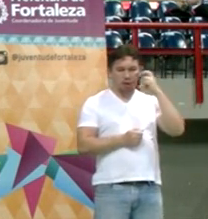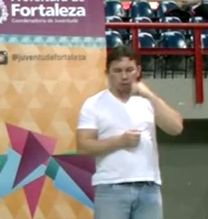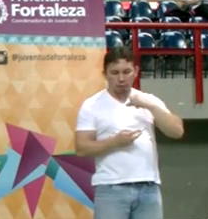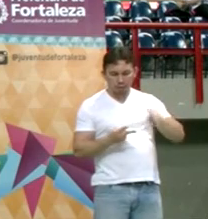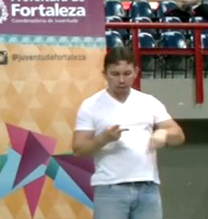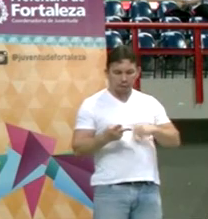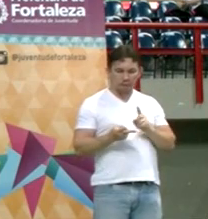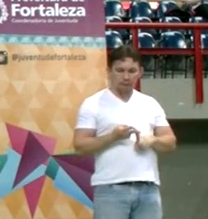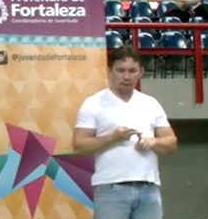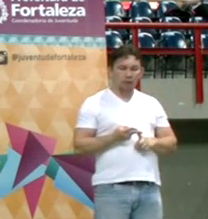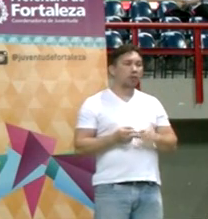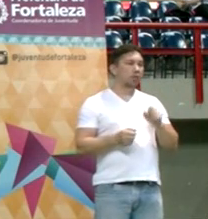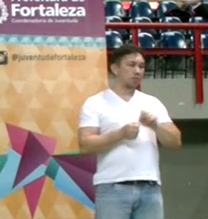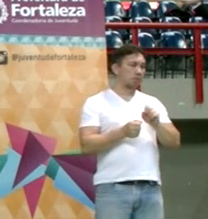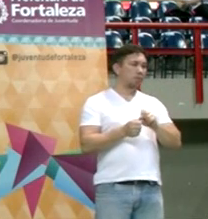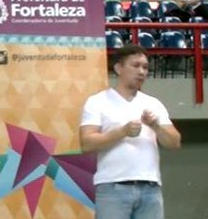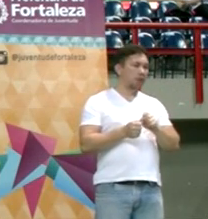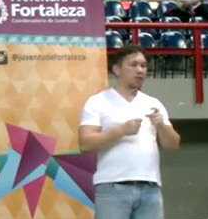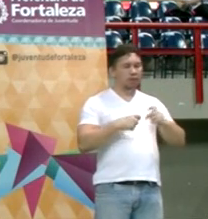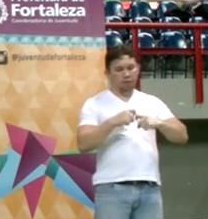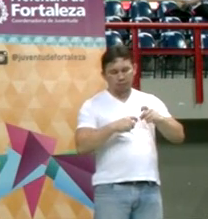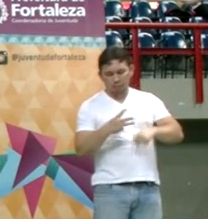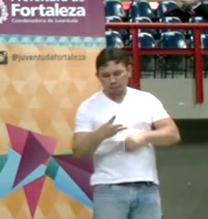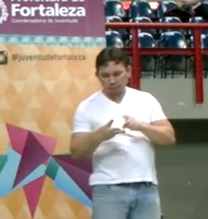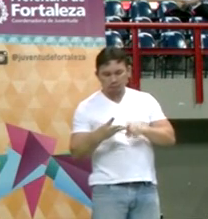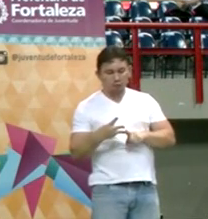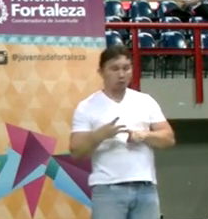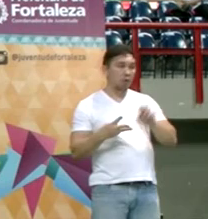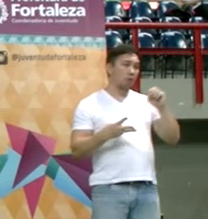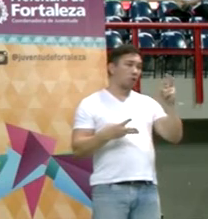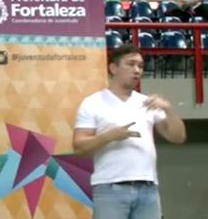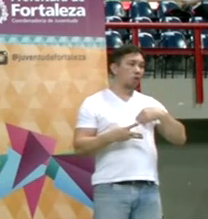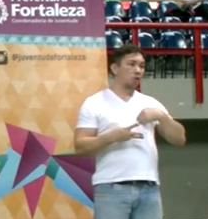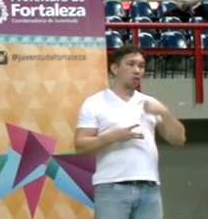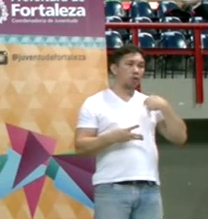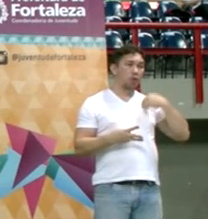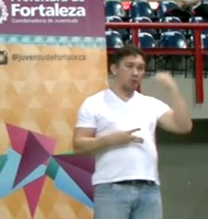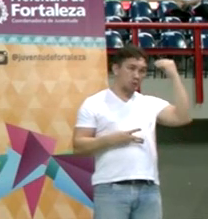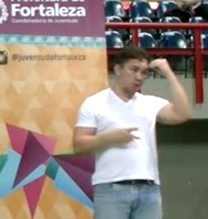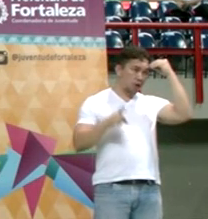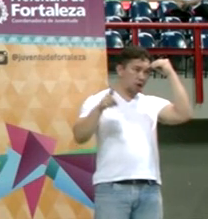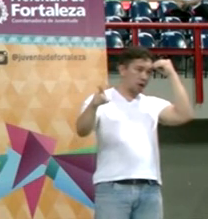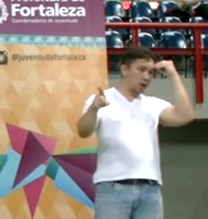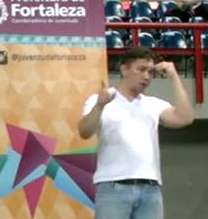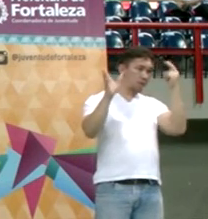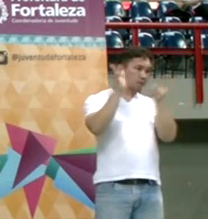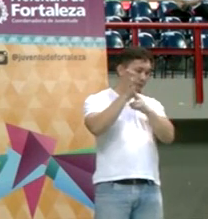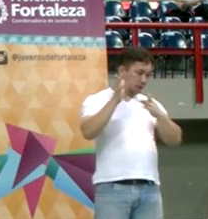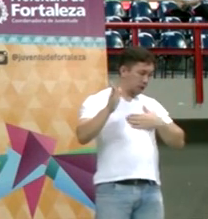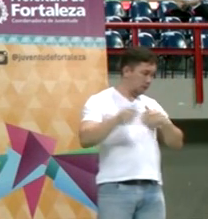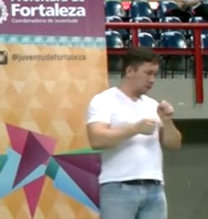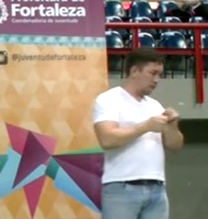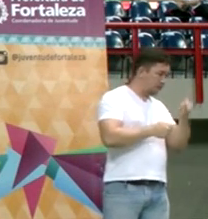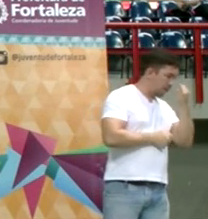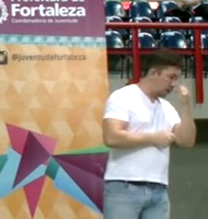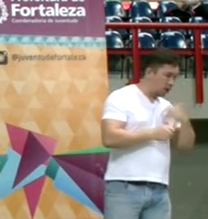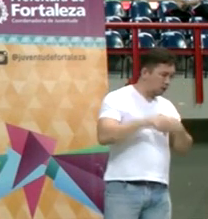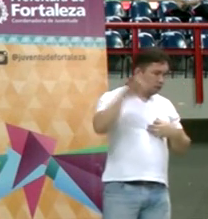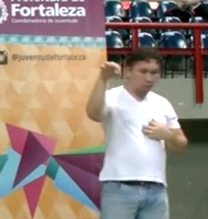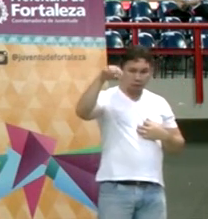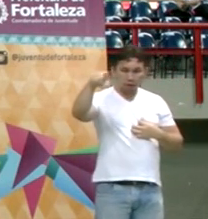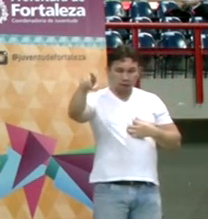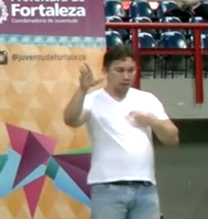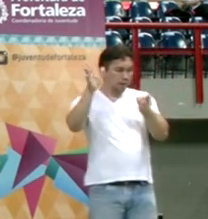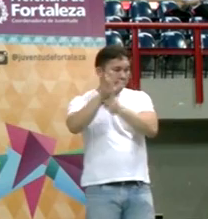para ela, ter relações com ela, ou assumir culpas de crimes que a pessoa não tinha